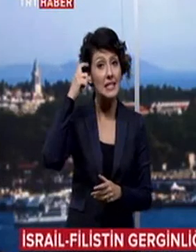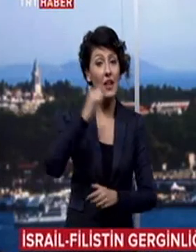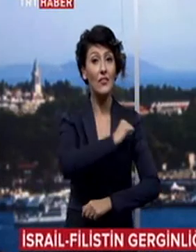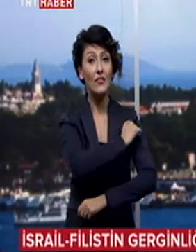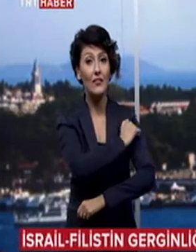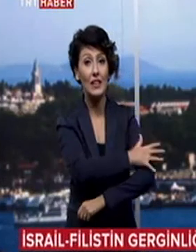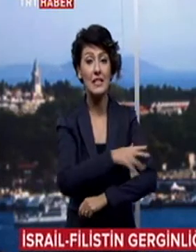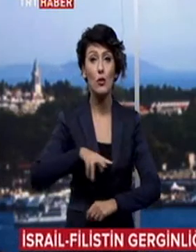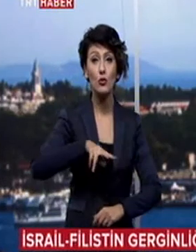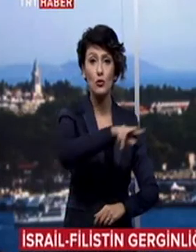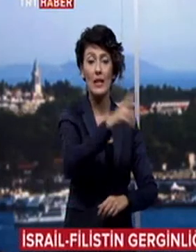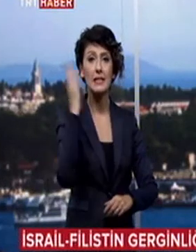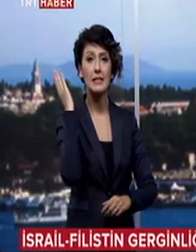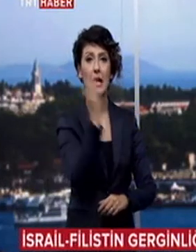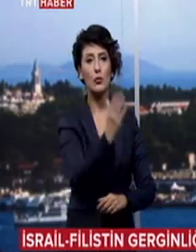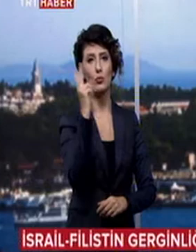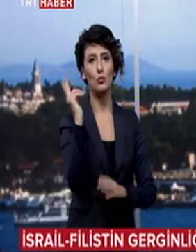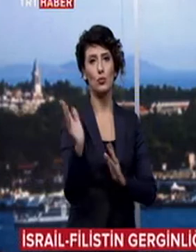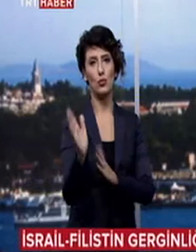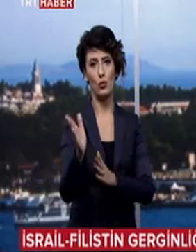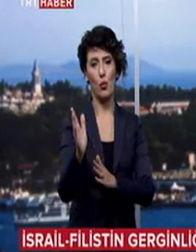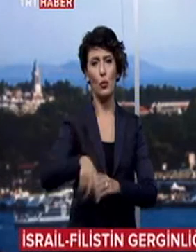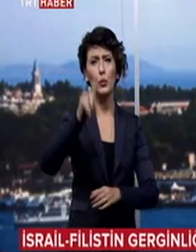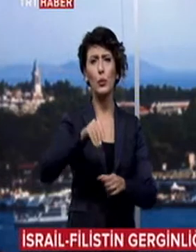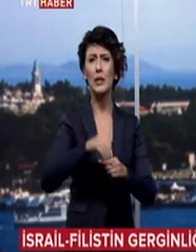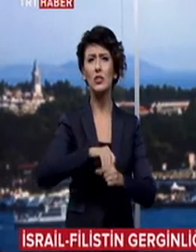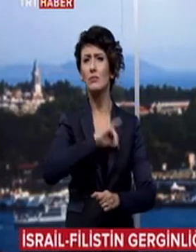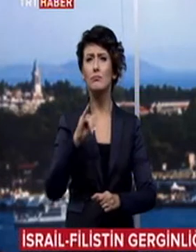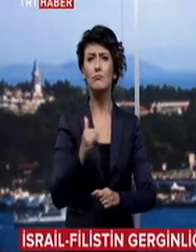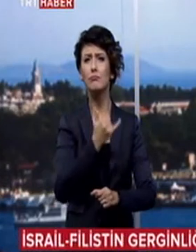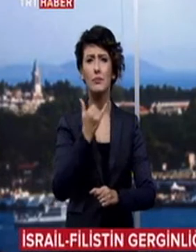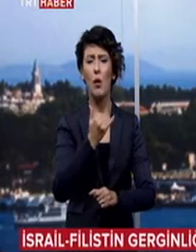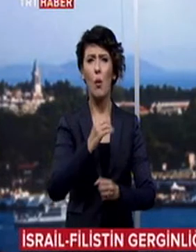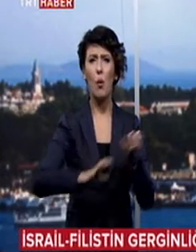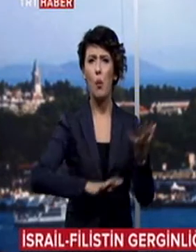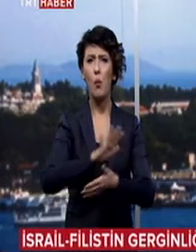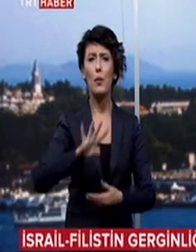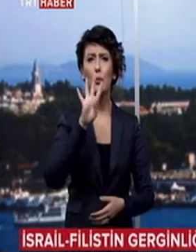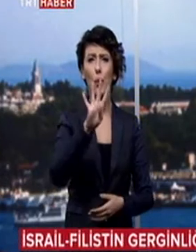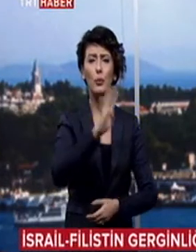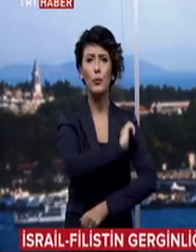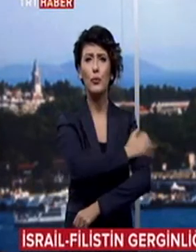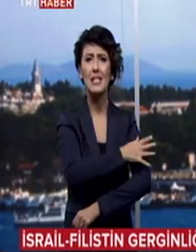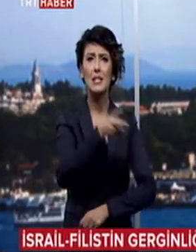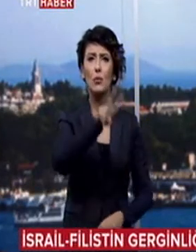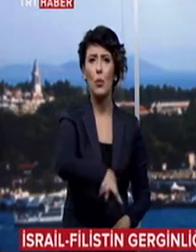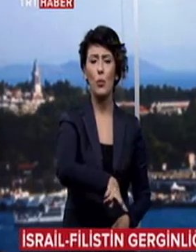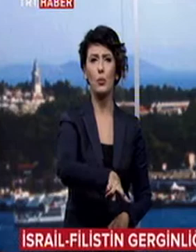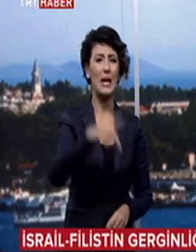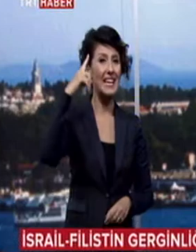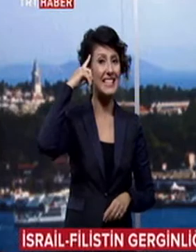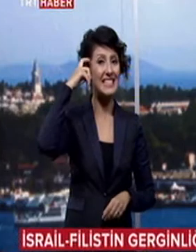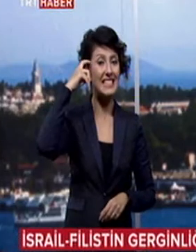İsrail'in Filistinlilere yönelik saldırıları sürüyor. Gün içinde yaşanan şiddet olaylarında 4 Filistinli